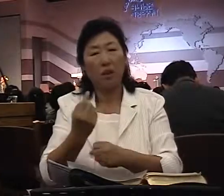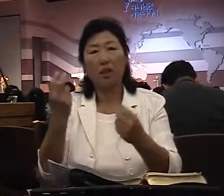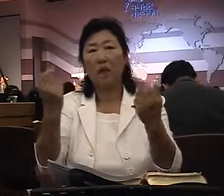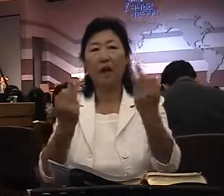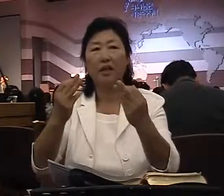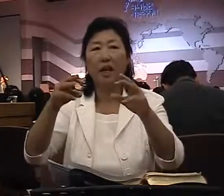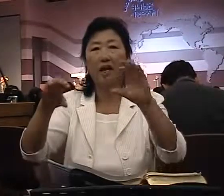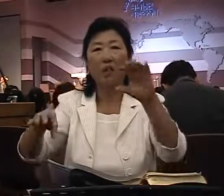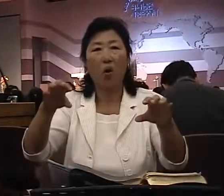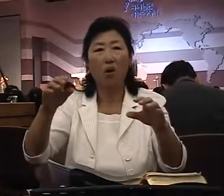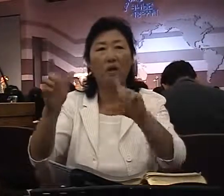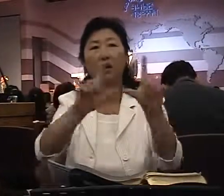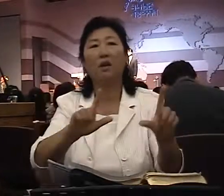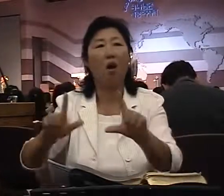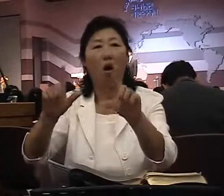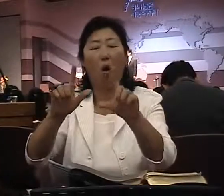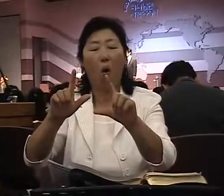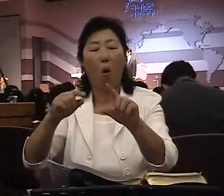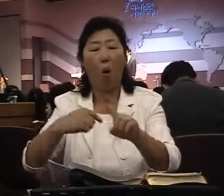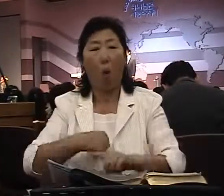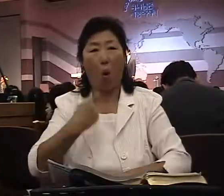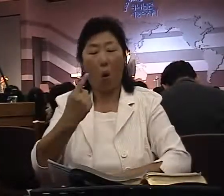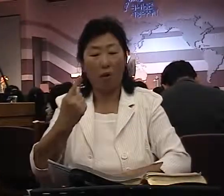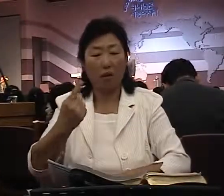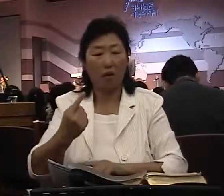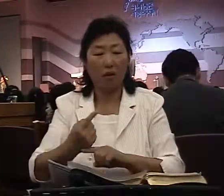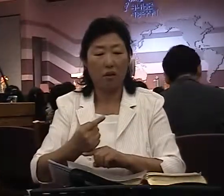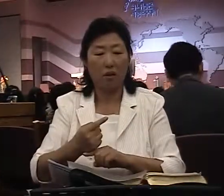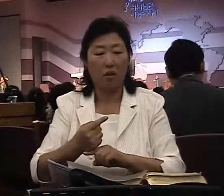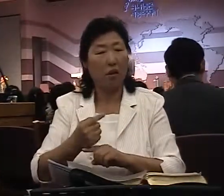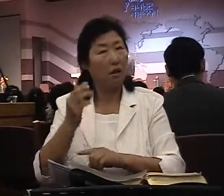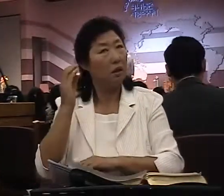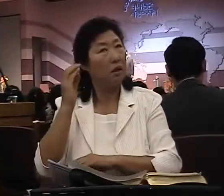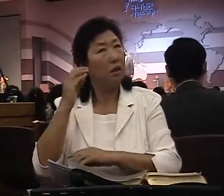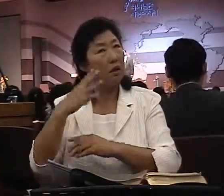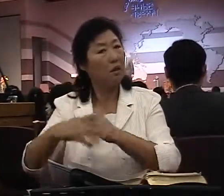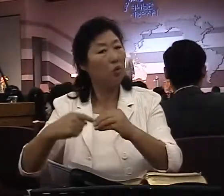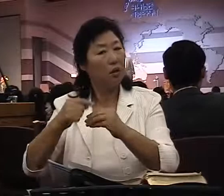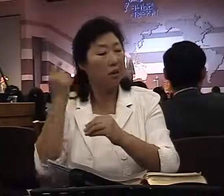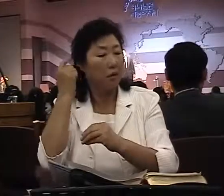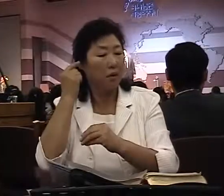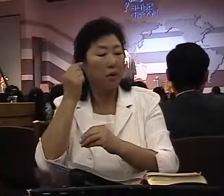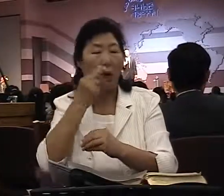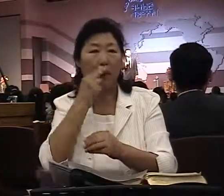왜 그런가 사연을 들어보니까 기가 막힙니다. 그가